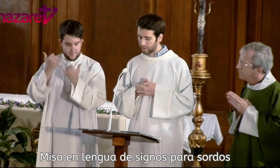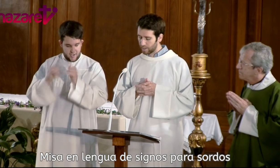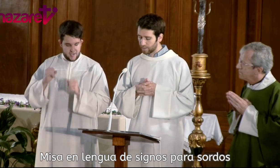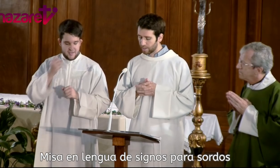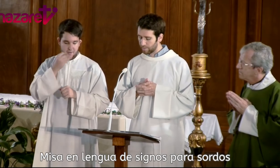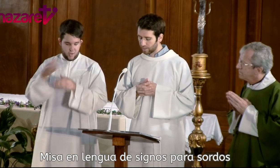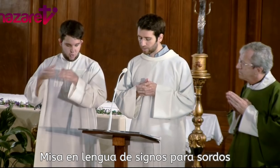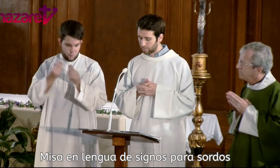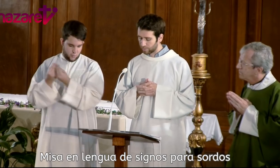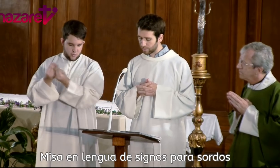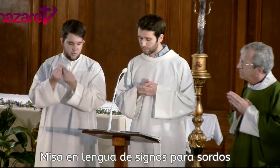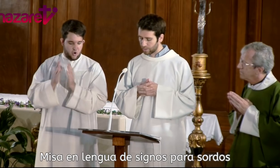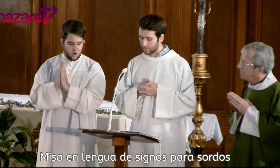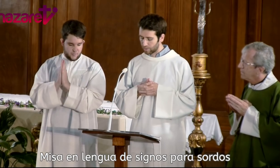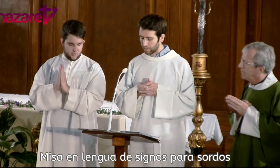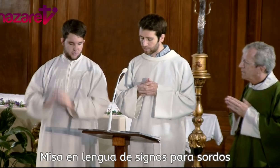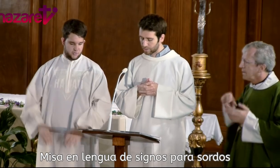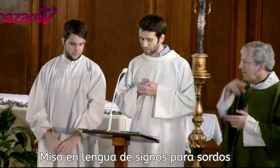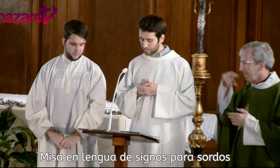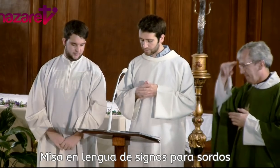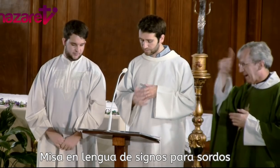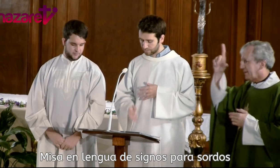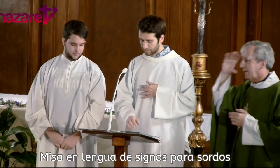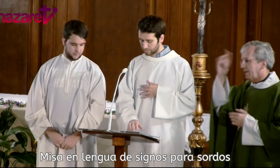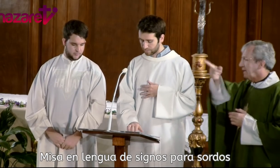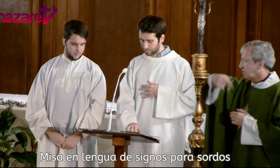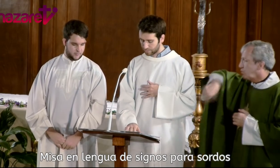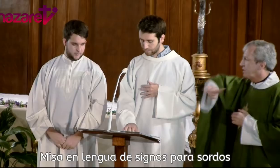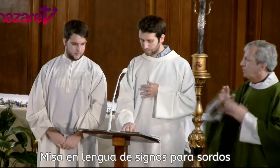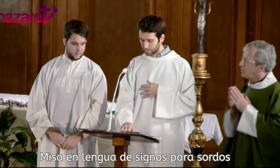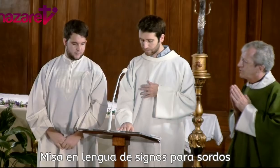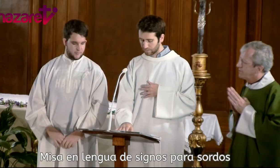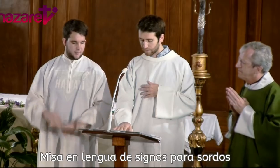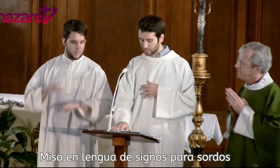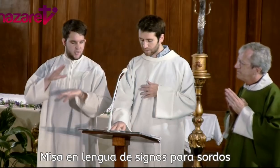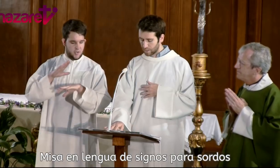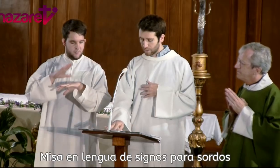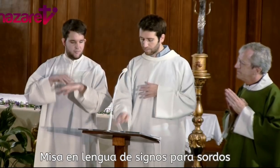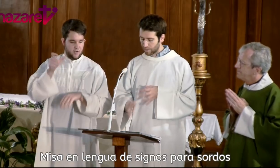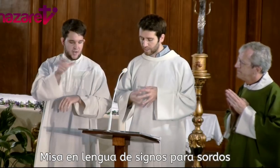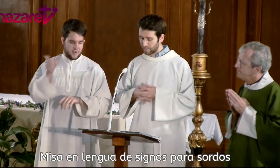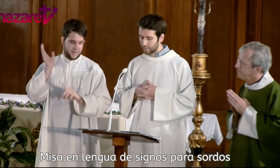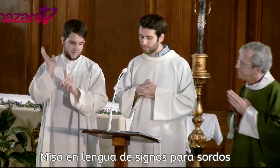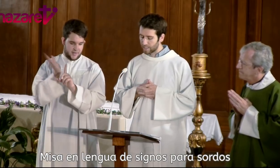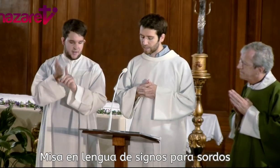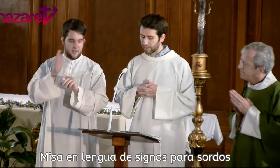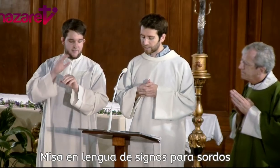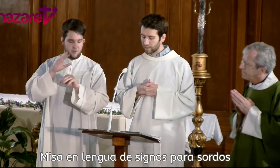y el bien común. Oremos. Padre, escúchanos. Por las víctimas y afectados por